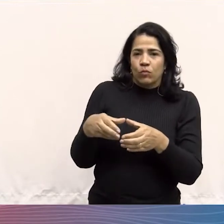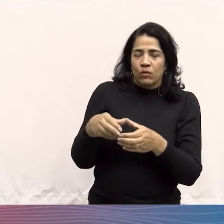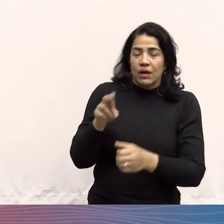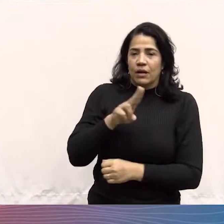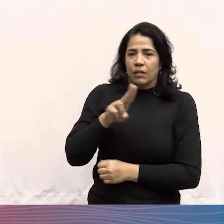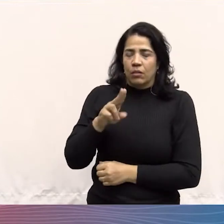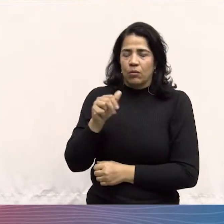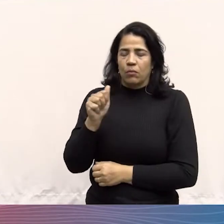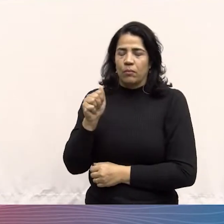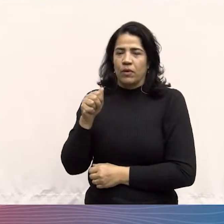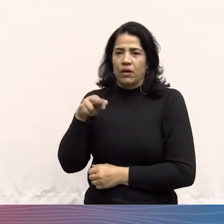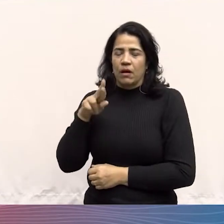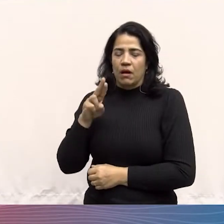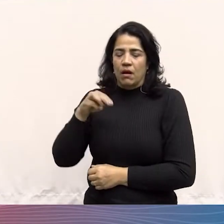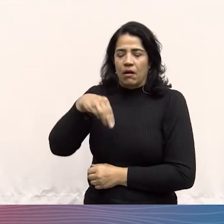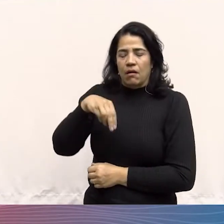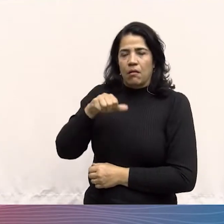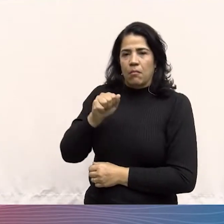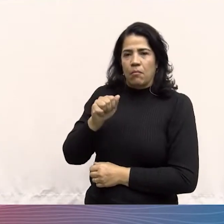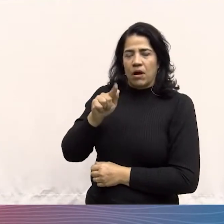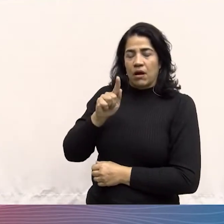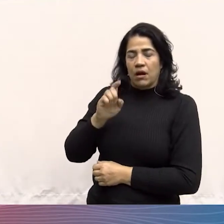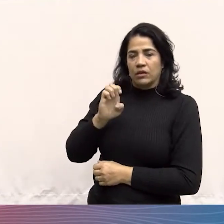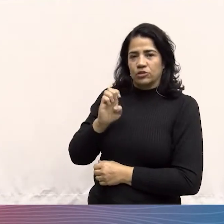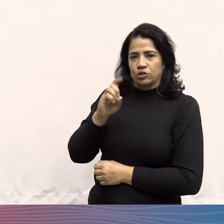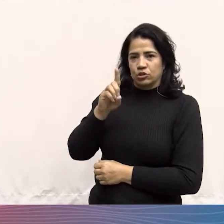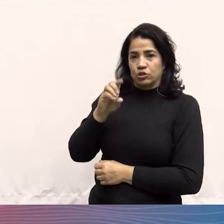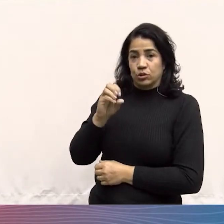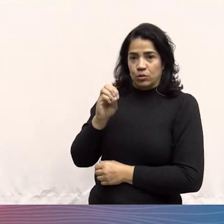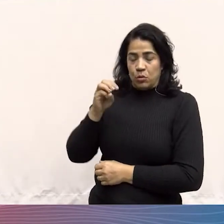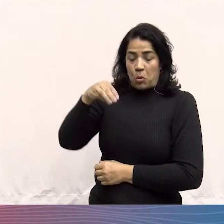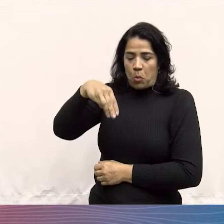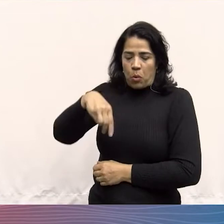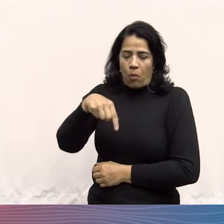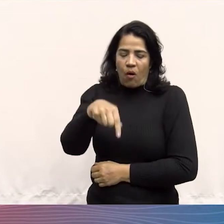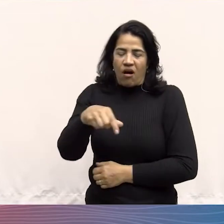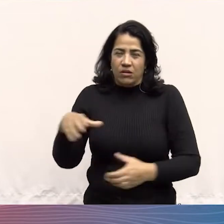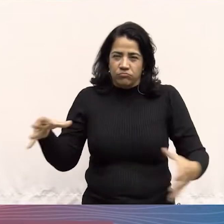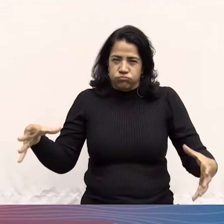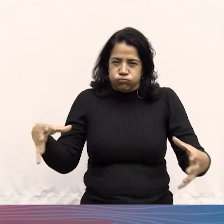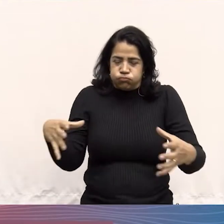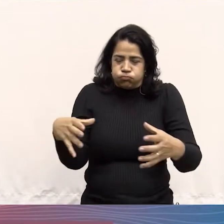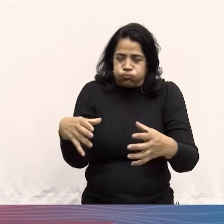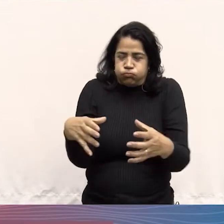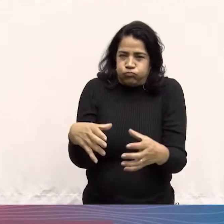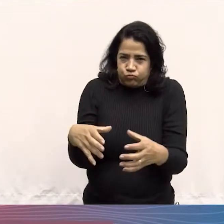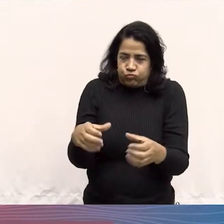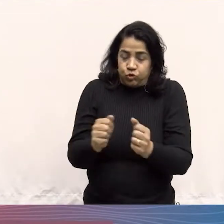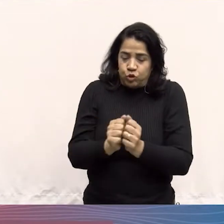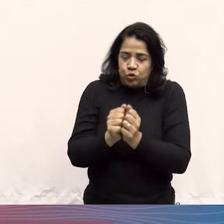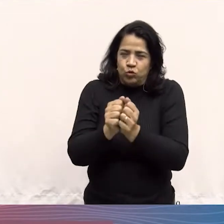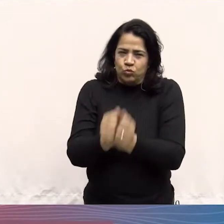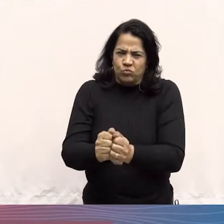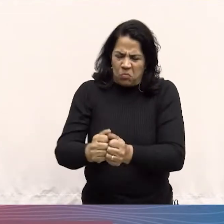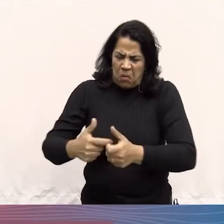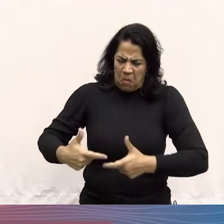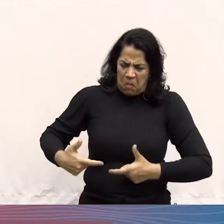mundo inteiro para o fim de ajuntá-los para a peleja do grande dia do